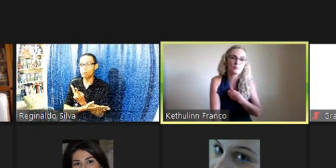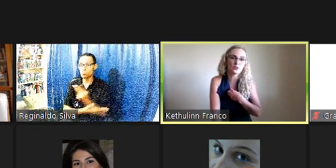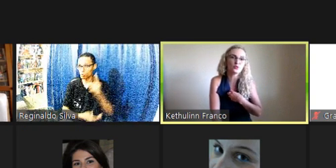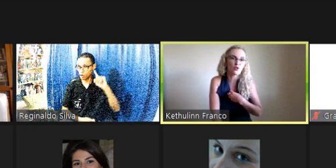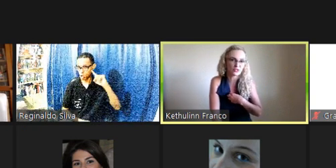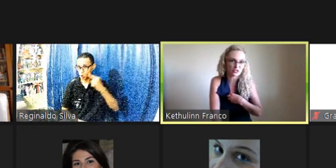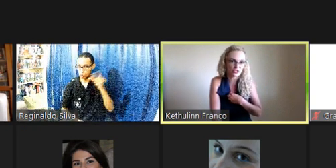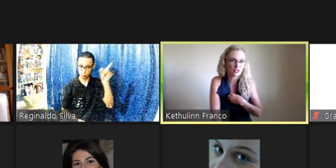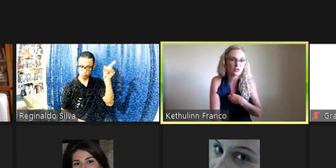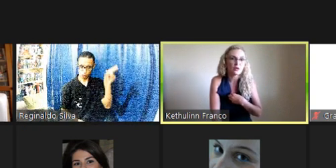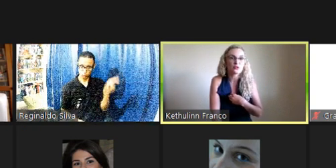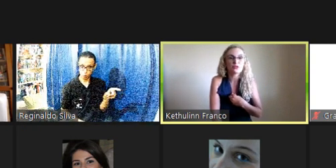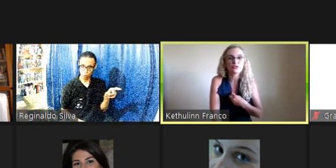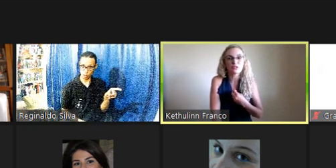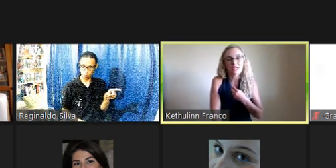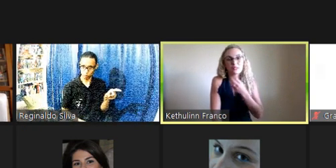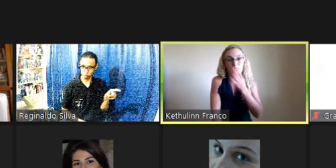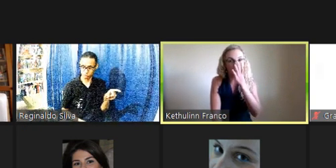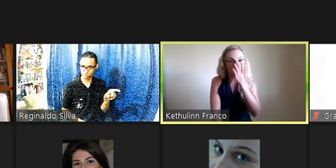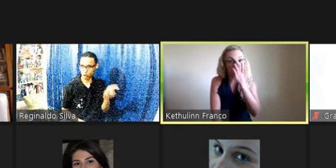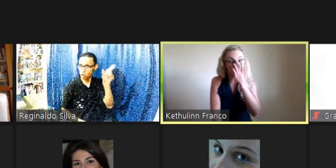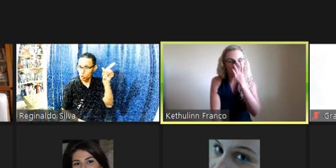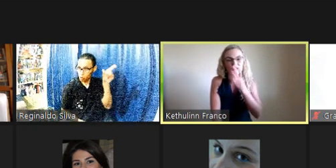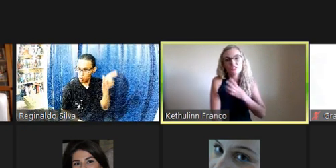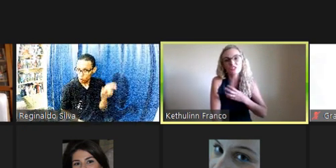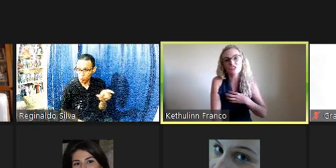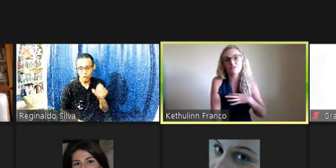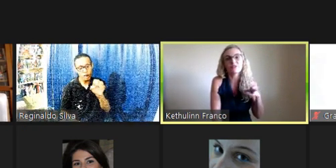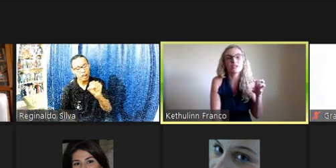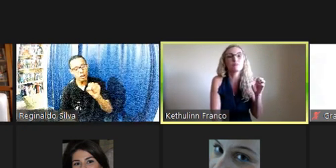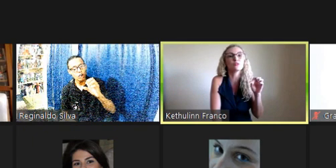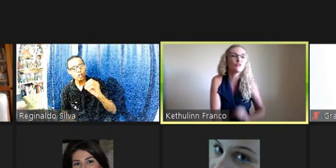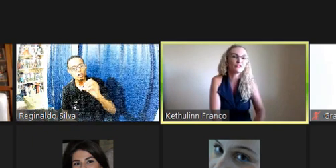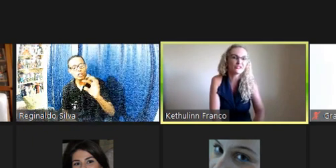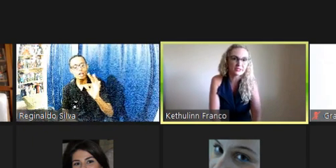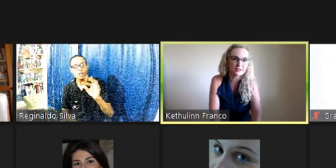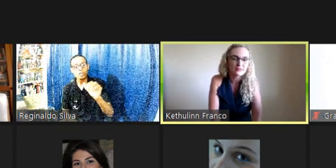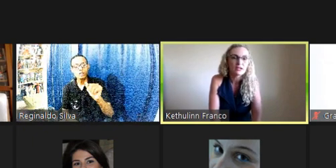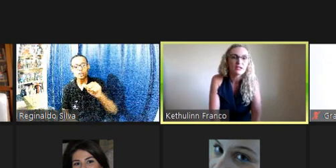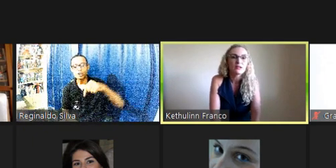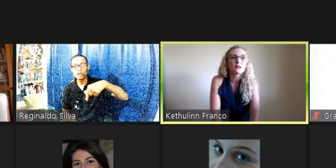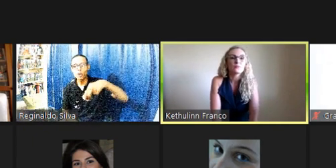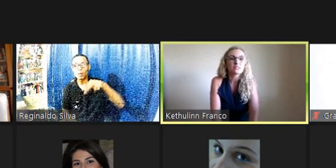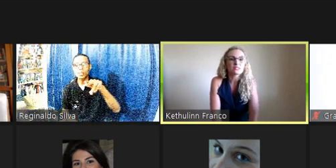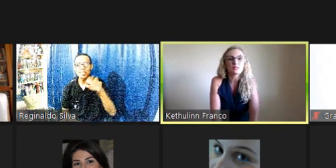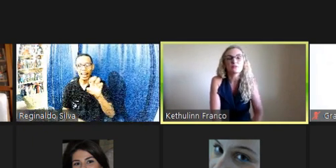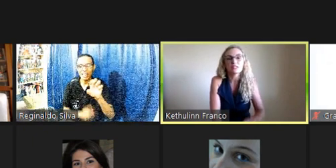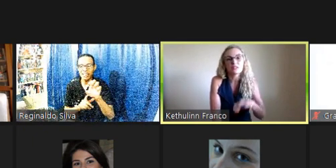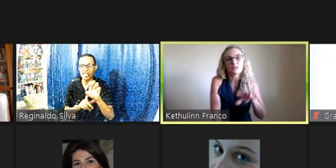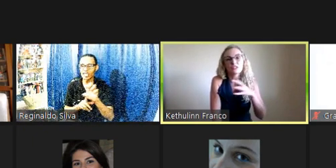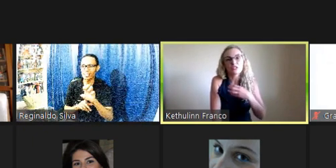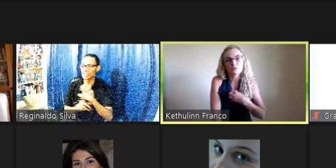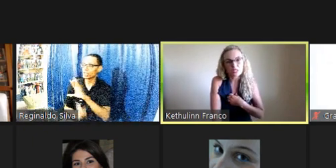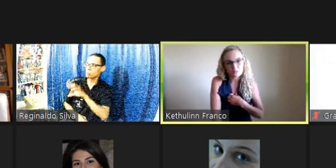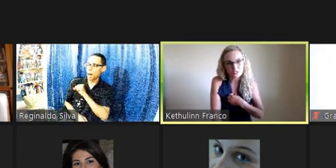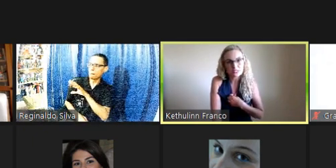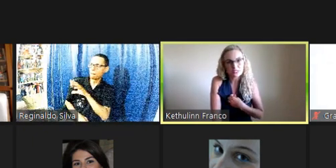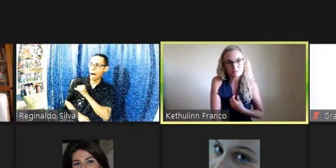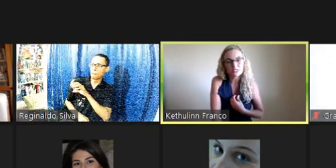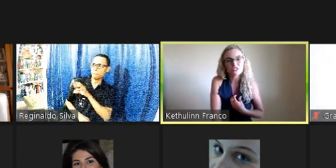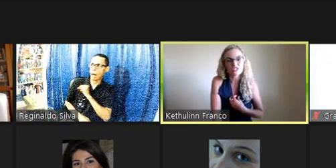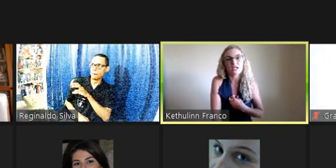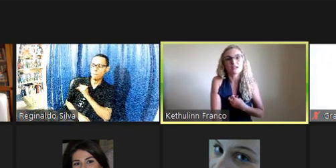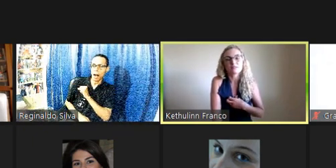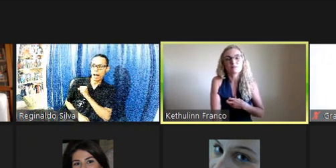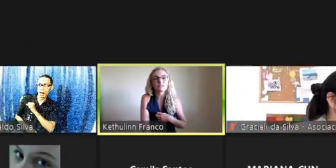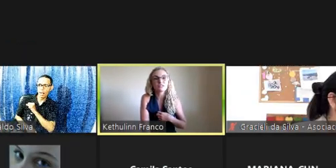próprio do ouvinte. Porque o sotaque próprio do ouvinte vem do ouvir. Por exemplo, né, nós moramos aqui em